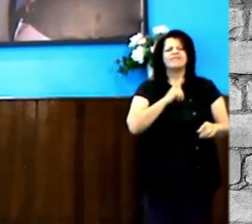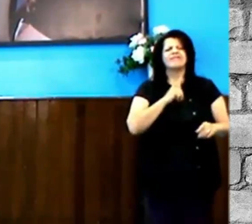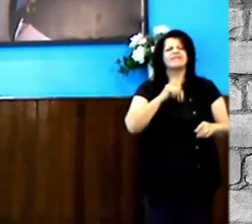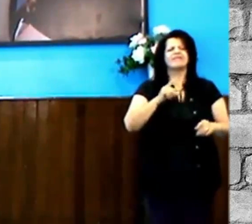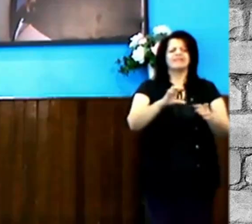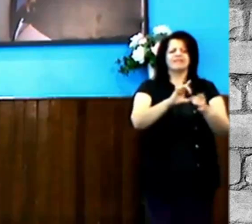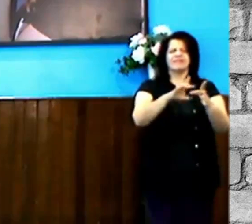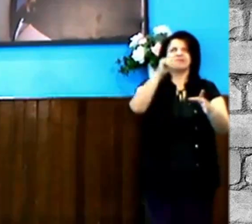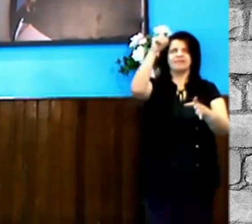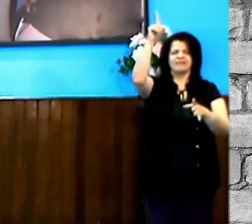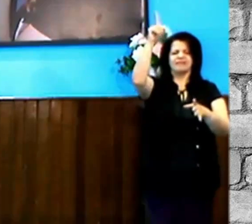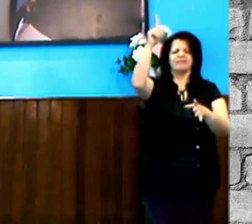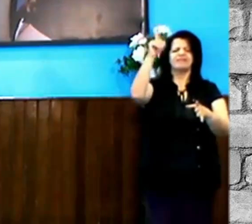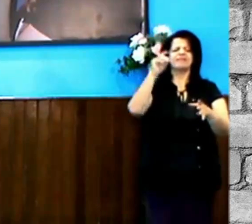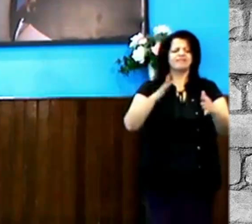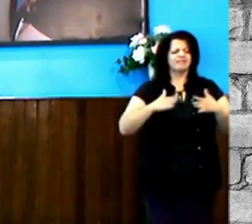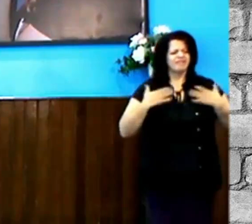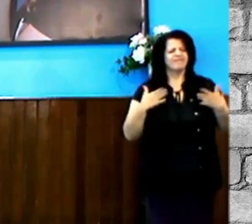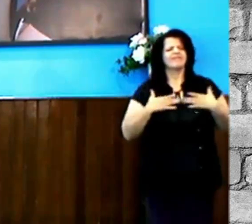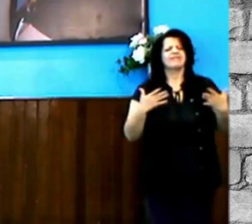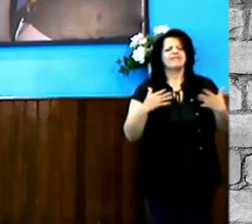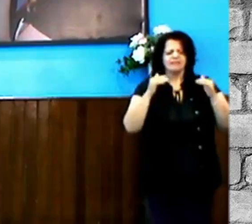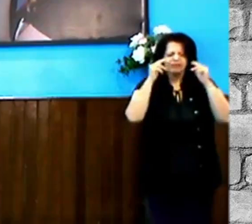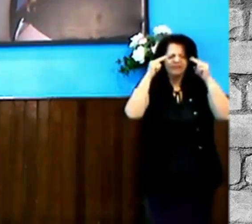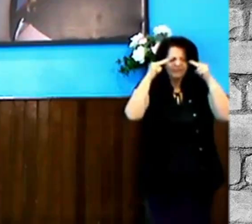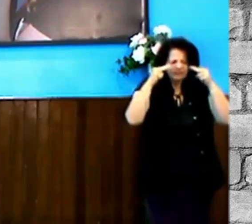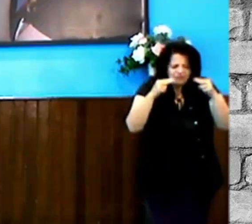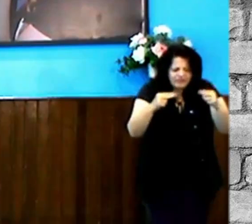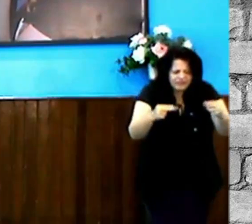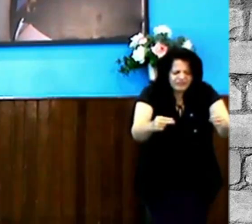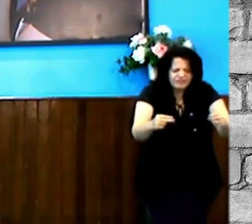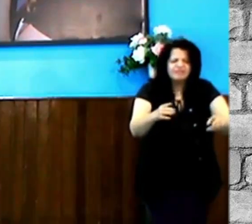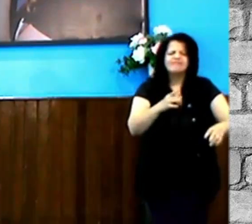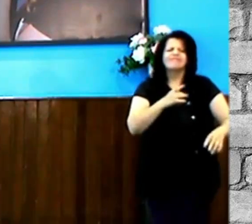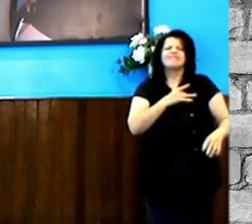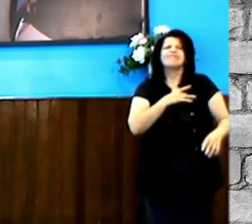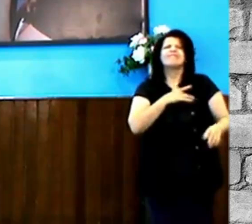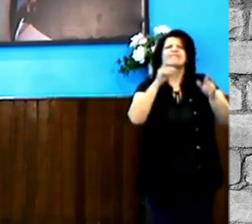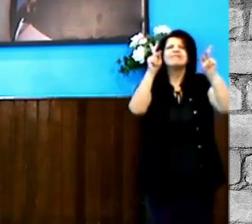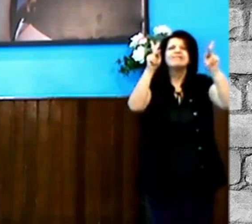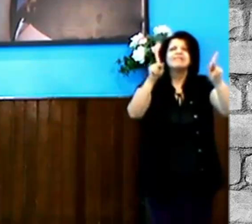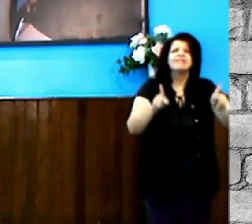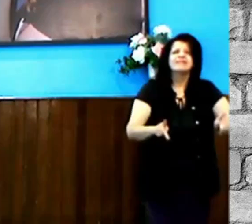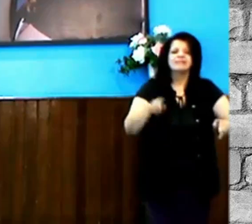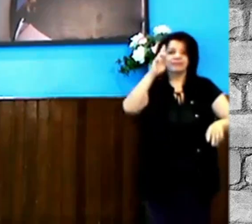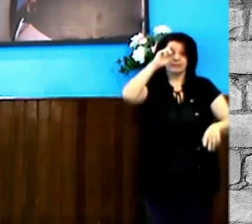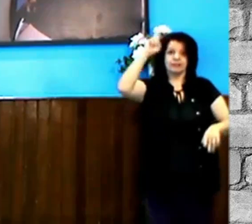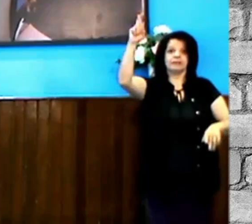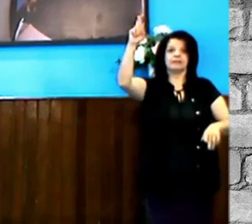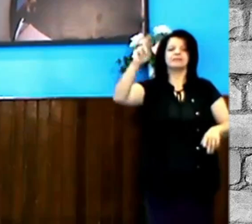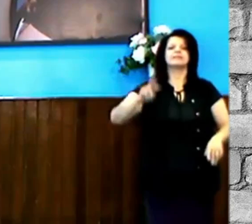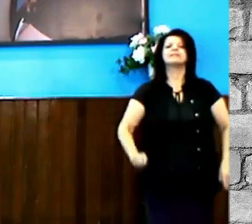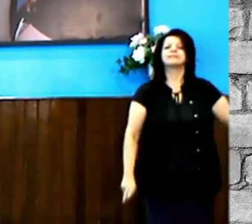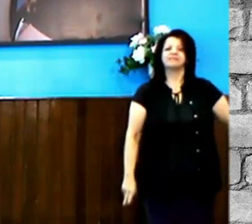espírito e que tremem diante da palavra do Senhor. Isso está no Salmo 66, aliás, em Isaías